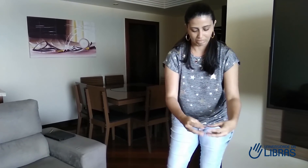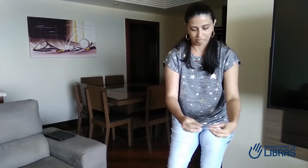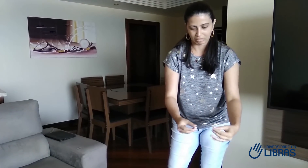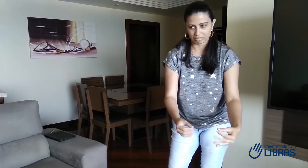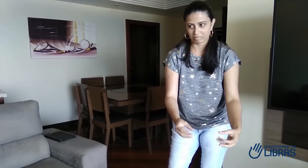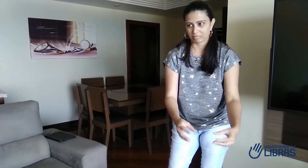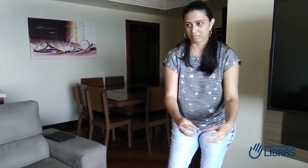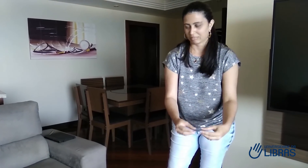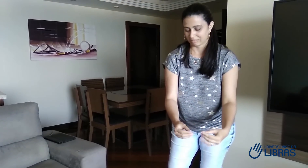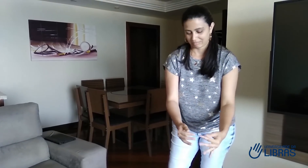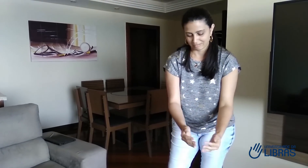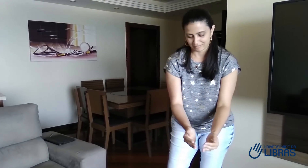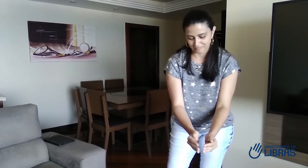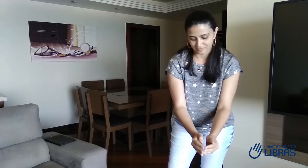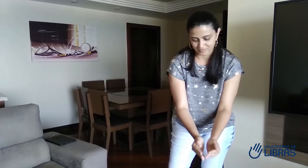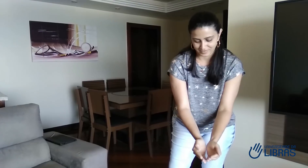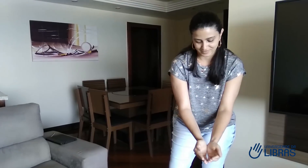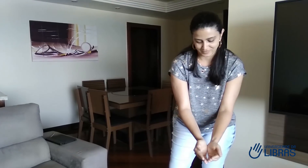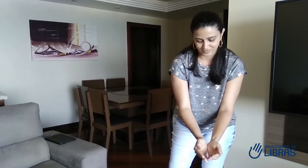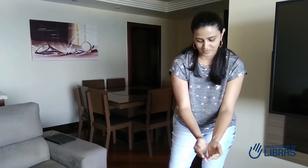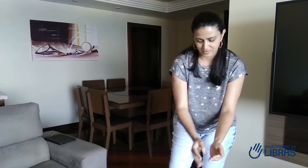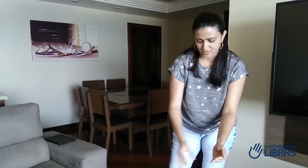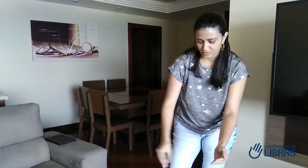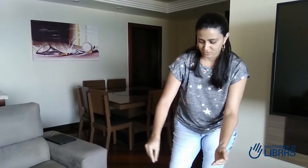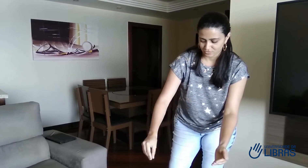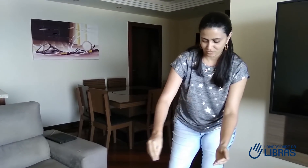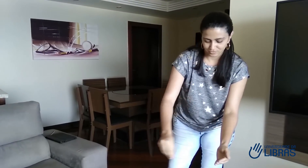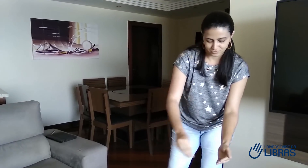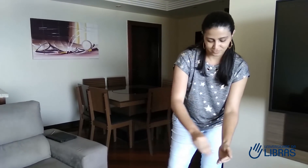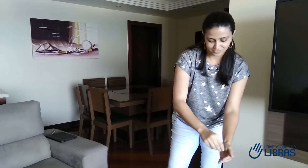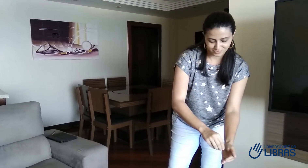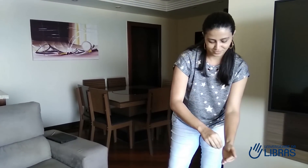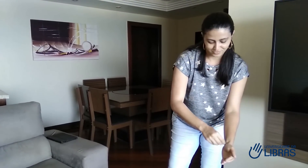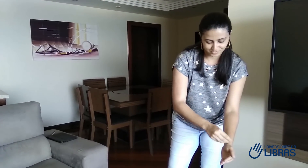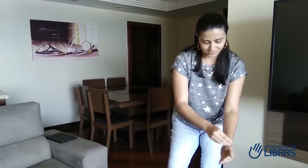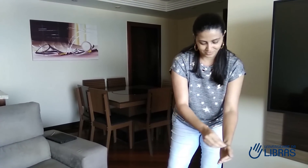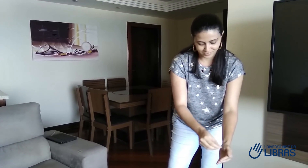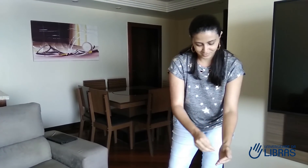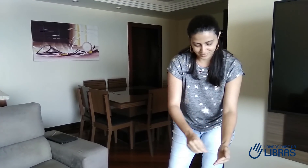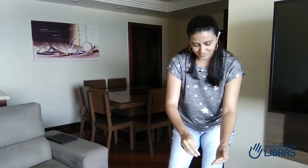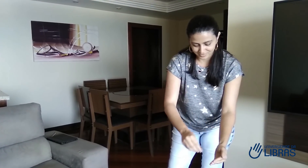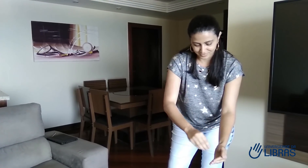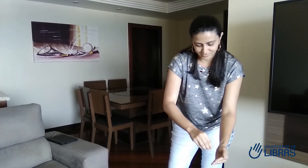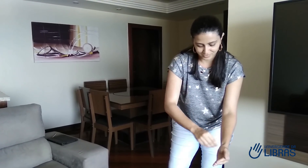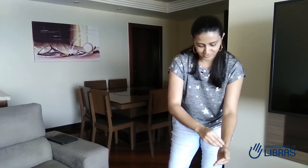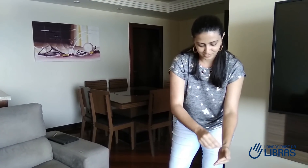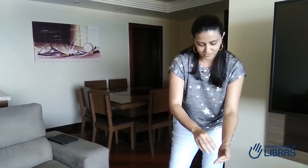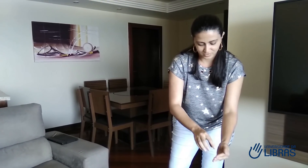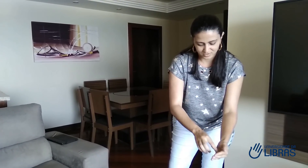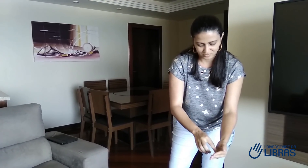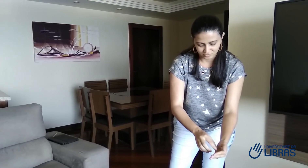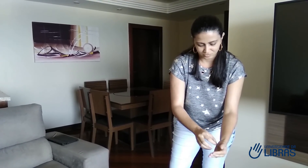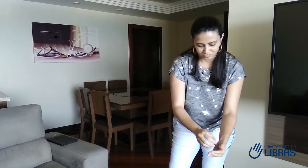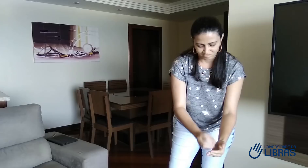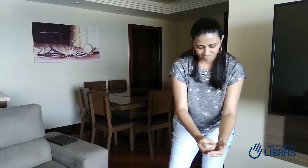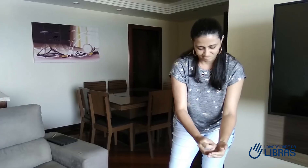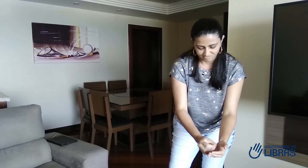pedras, a questão dos grãozinhos de areia entrando nela, fiz alguns animaizinhos marítimos e cheguei até